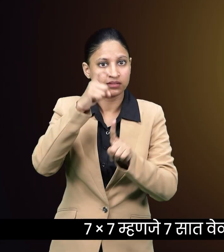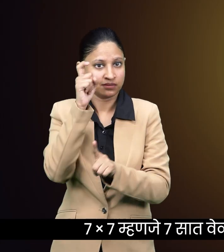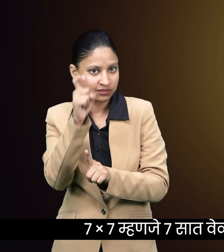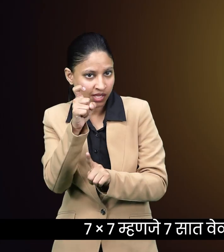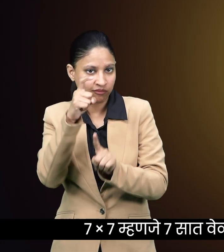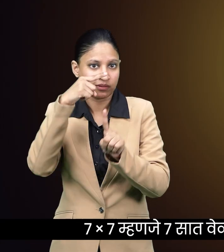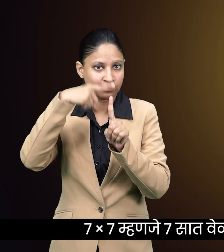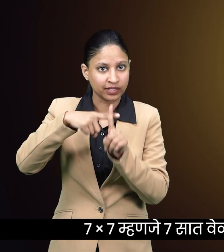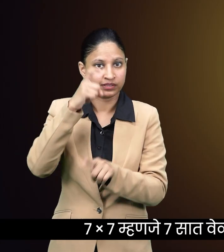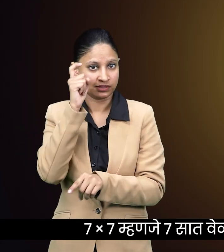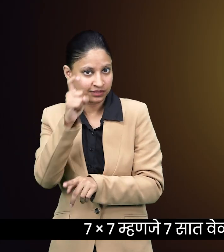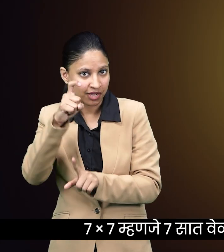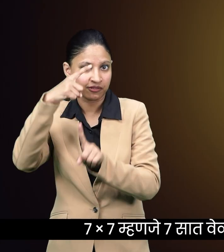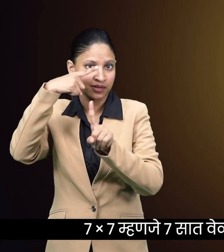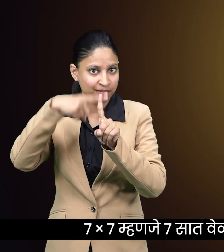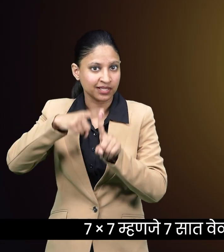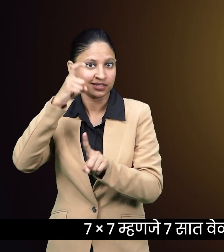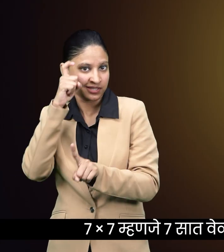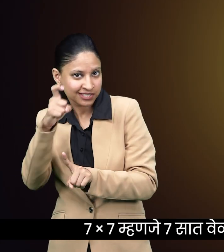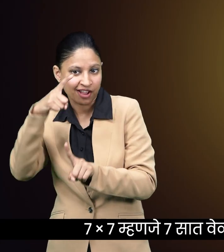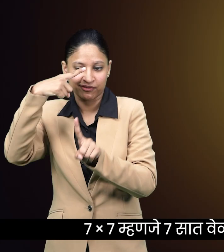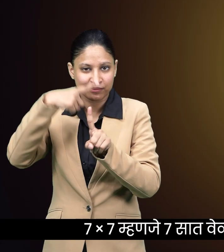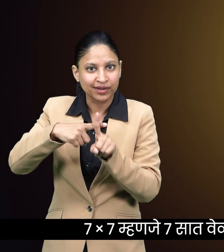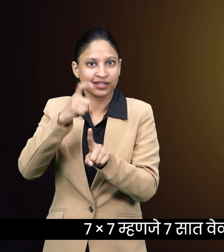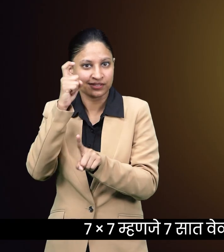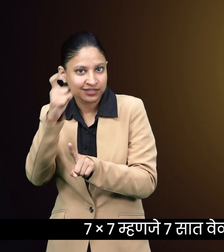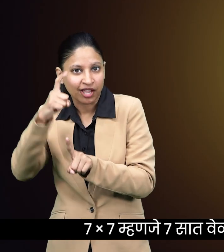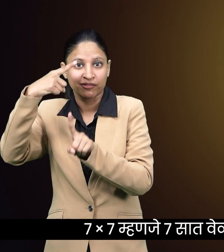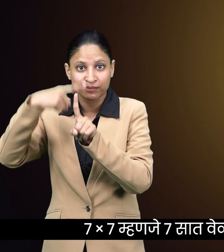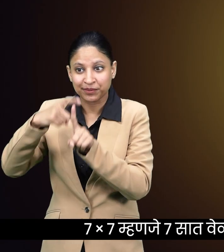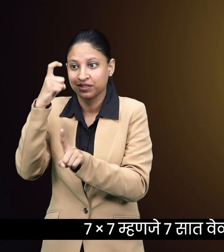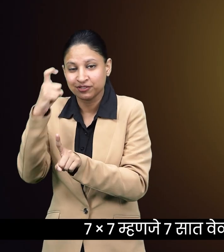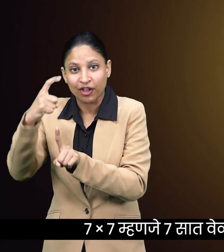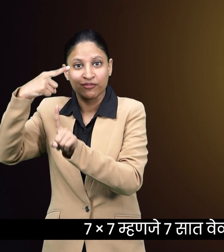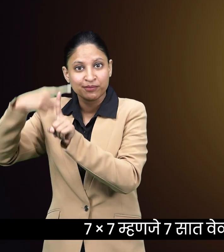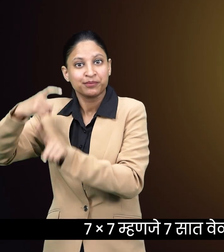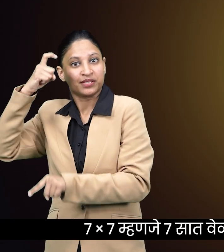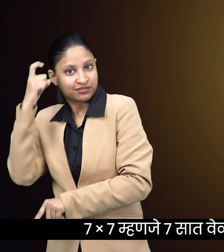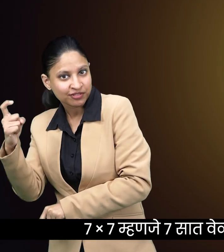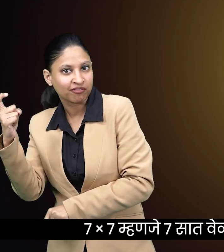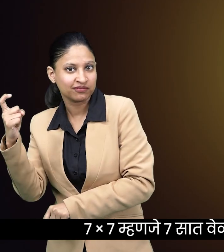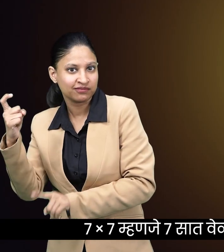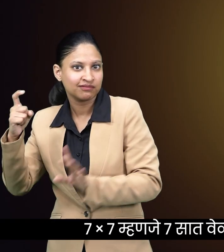7, 7 अधिक 7, 7 अधिक 7 अधिक 7 बरोबर 49.